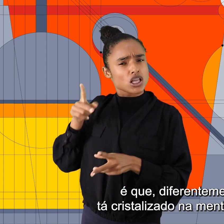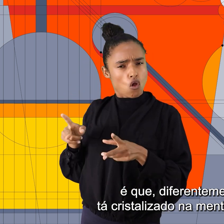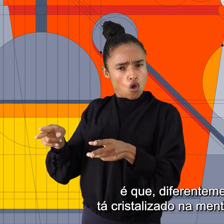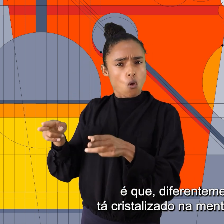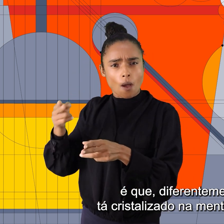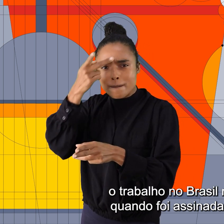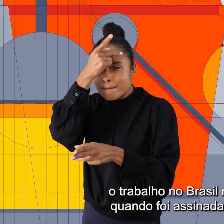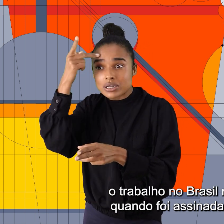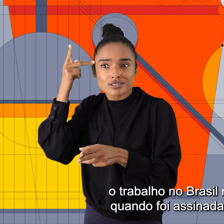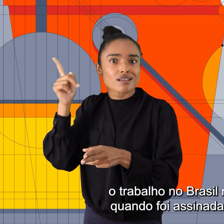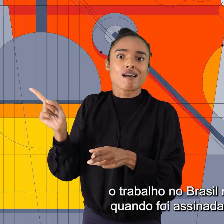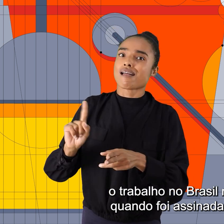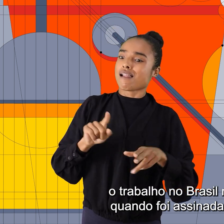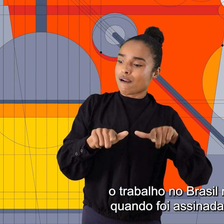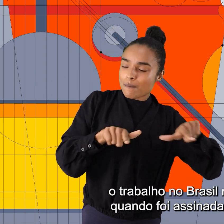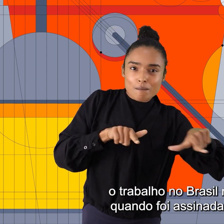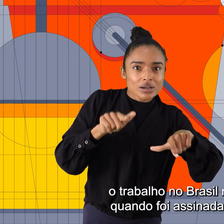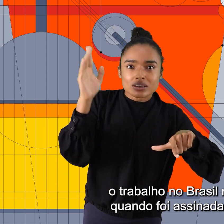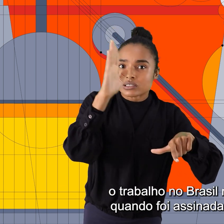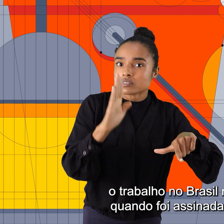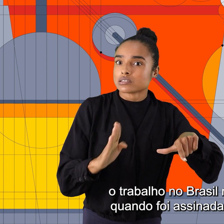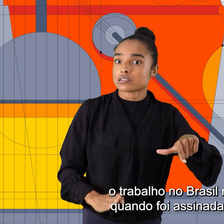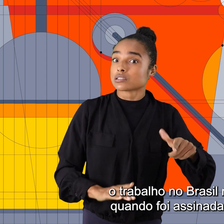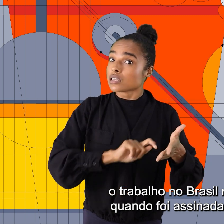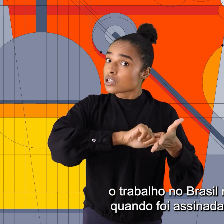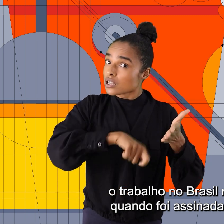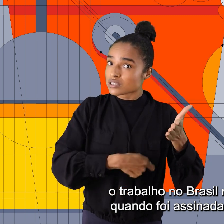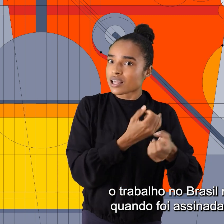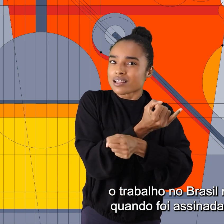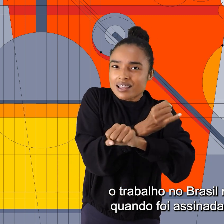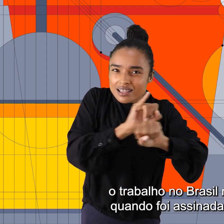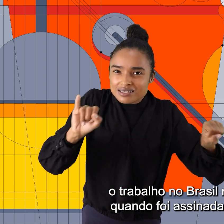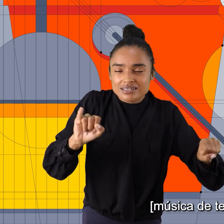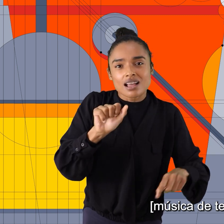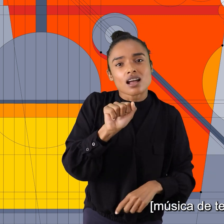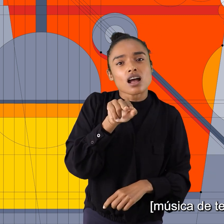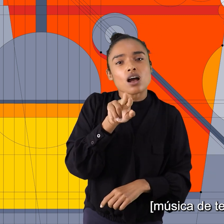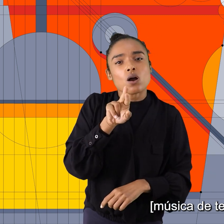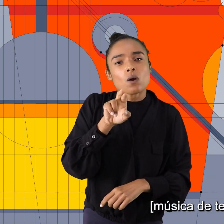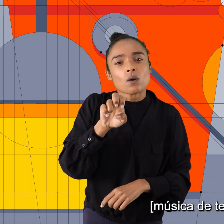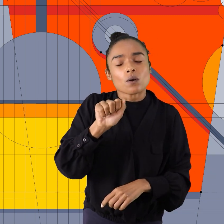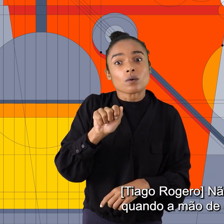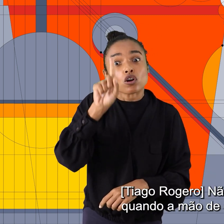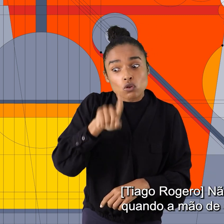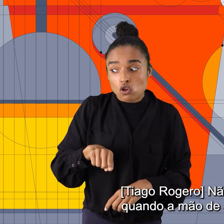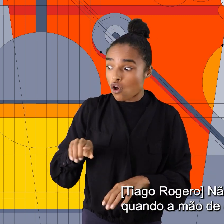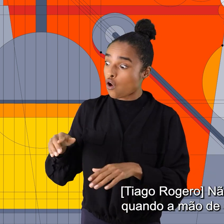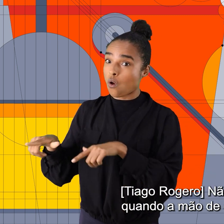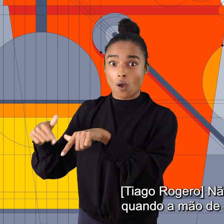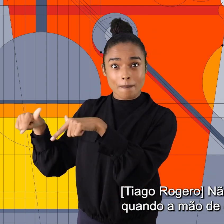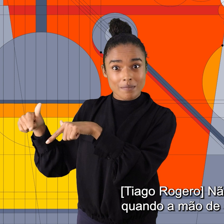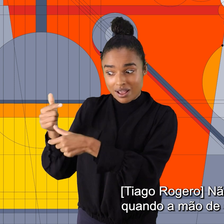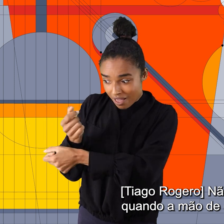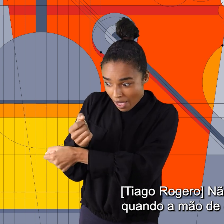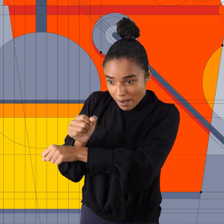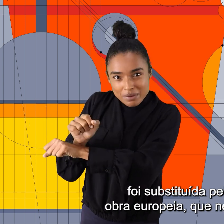pessoas, o trabalho no Brasil não começou quando foi assinada a Lei Áurea. Não começou quando a